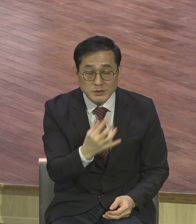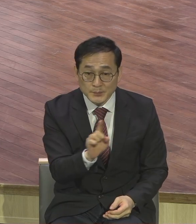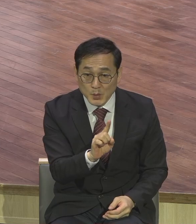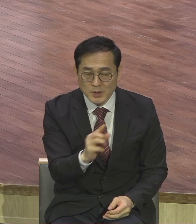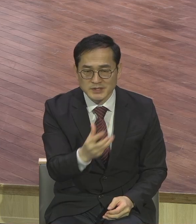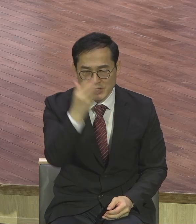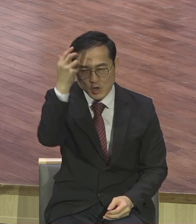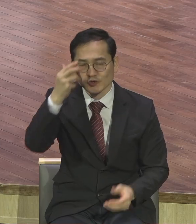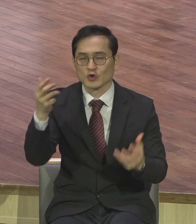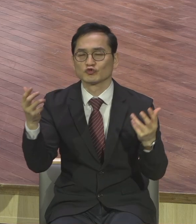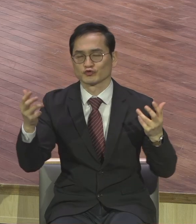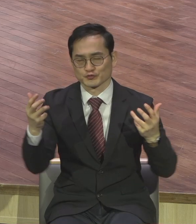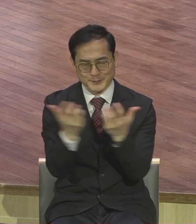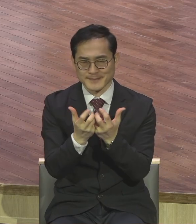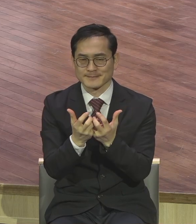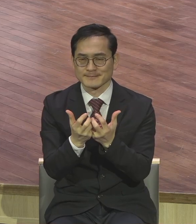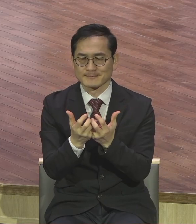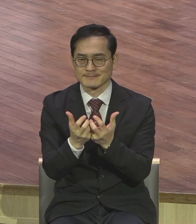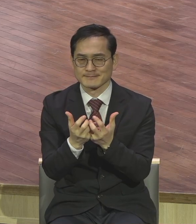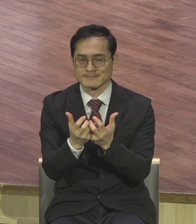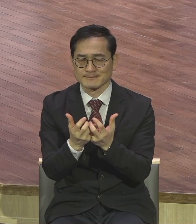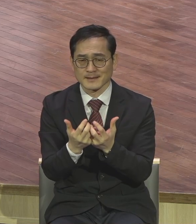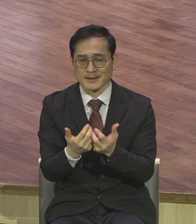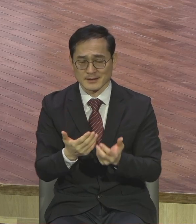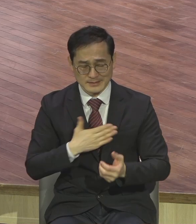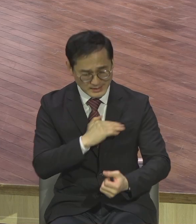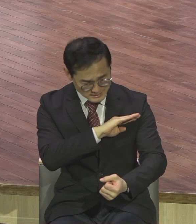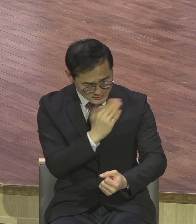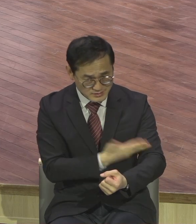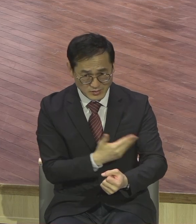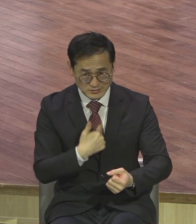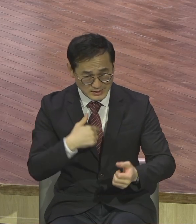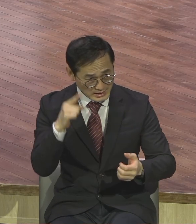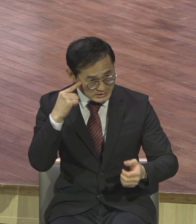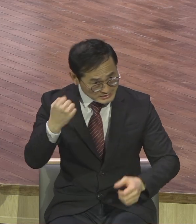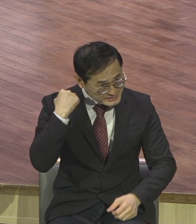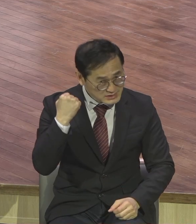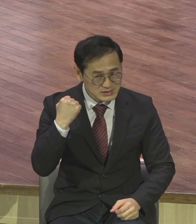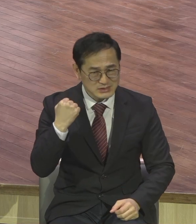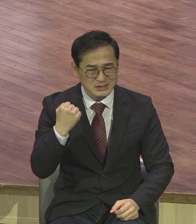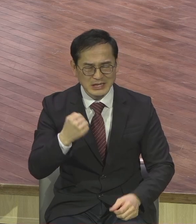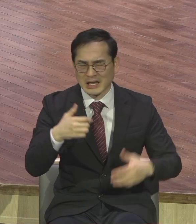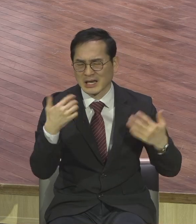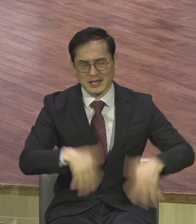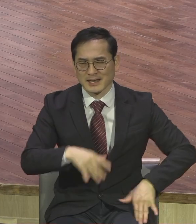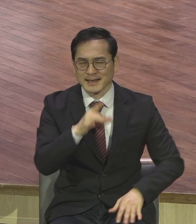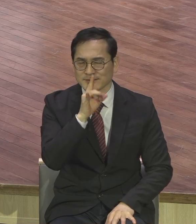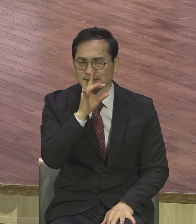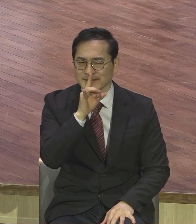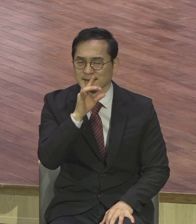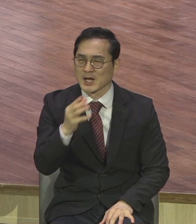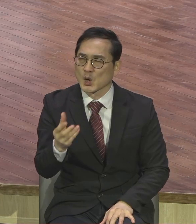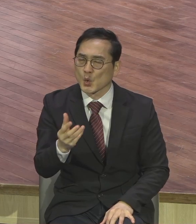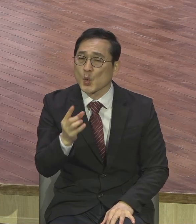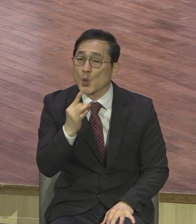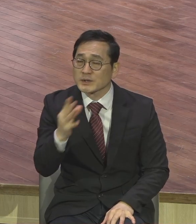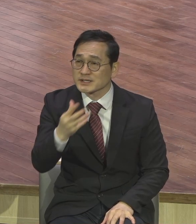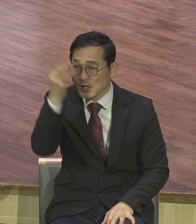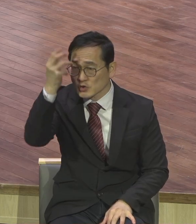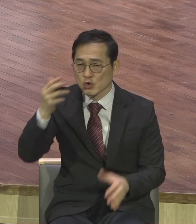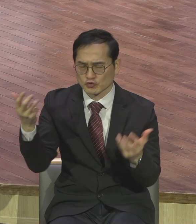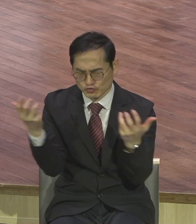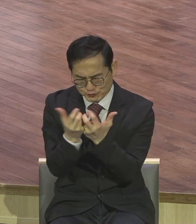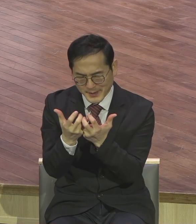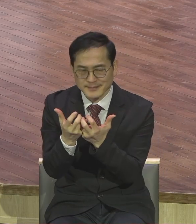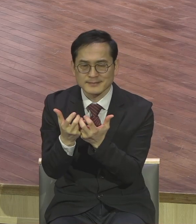영으로 채워라. 내 능력 내 의지가 아니에요. 오직 성령의 충만함을 받아라.